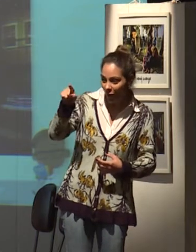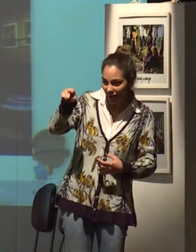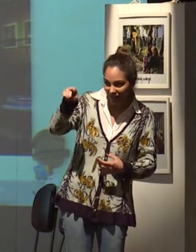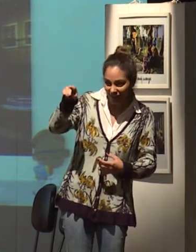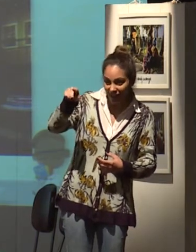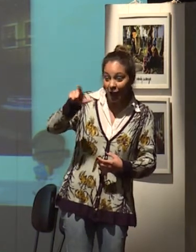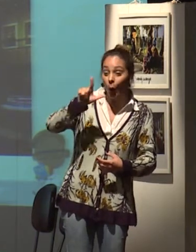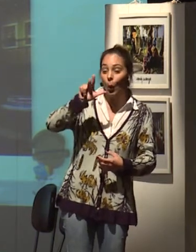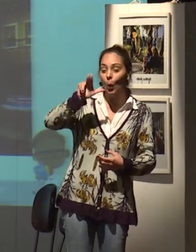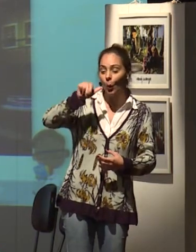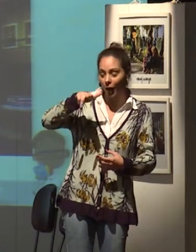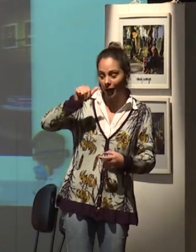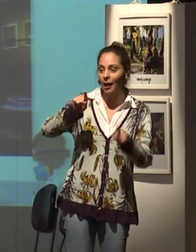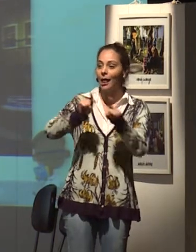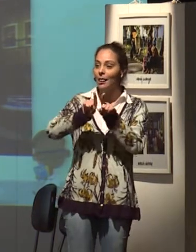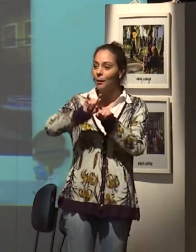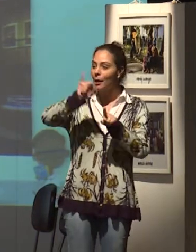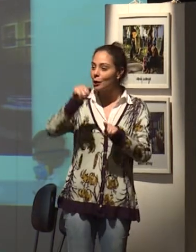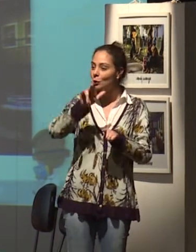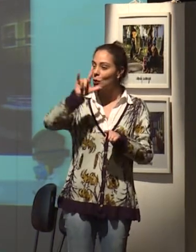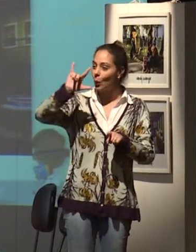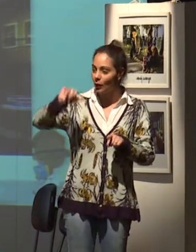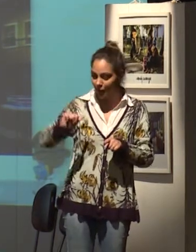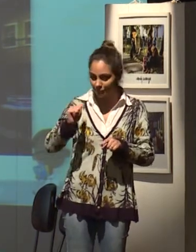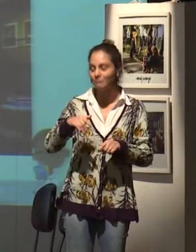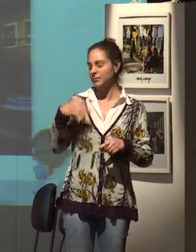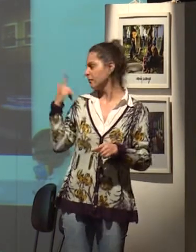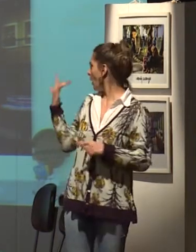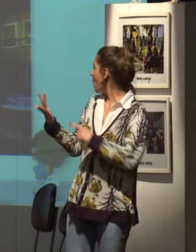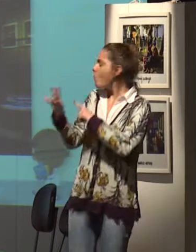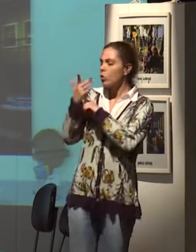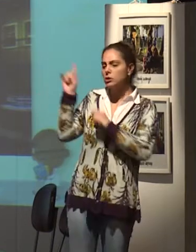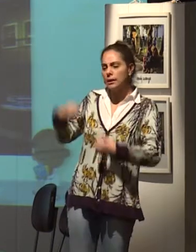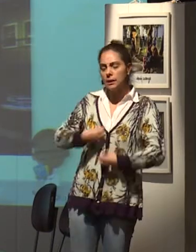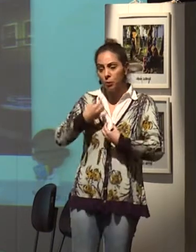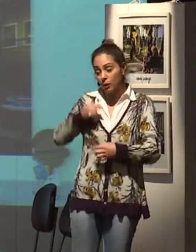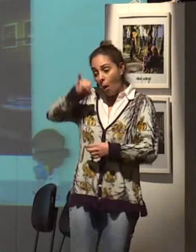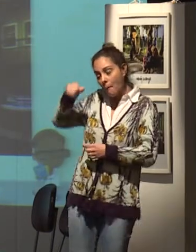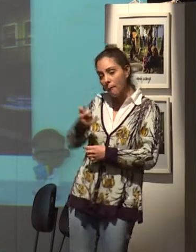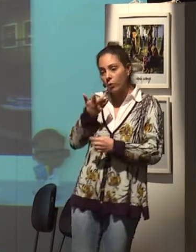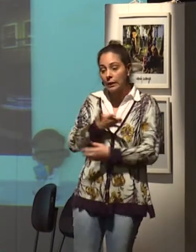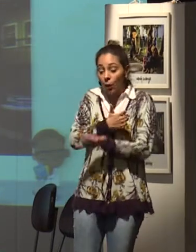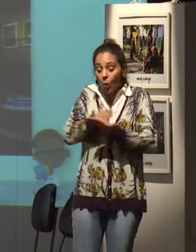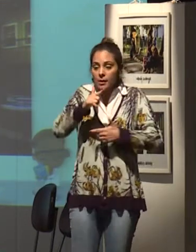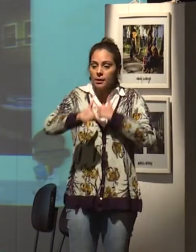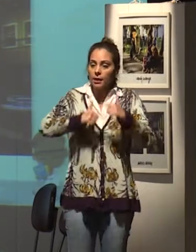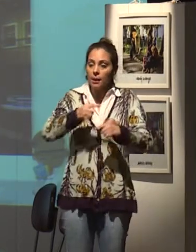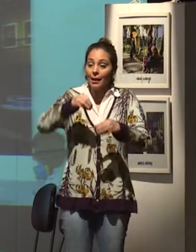de História, Luana, e também a Júlia. E ela me mostrava essa poesia. Então, foi quando eu